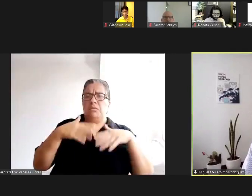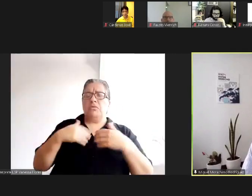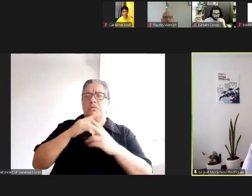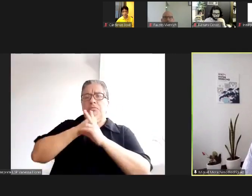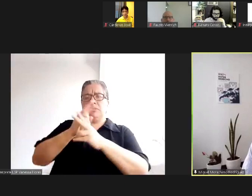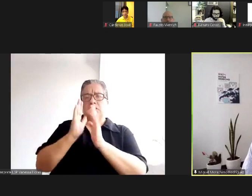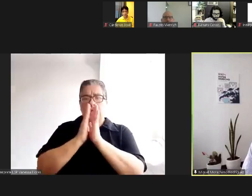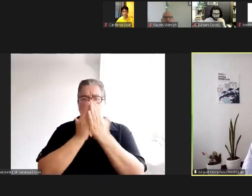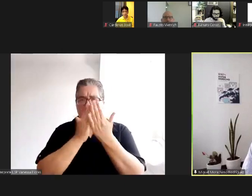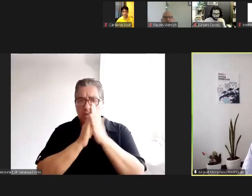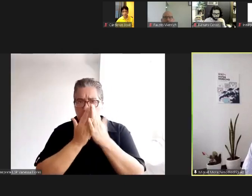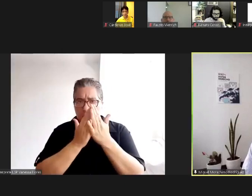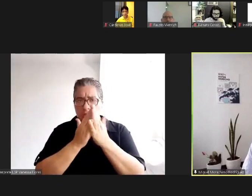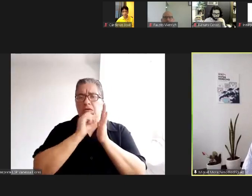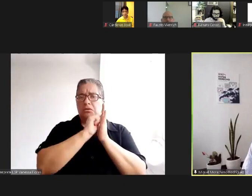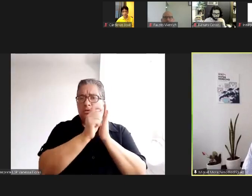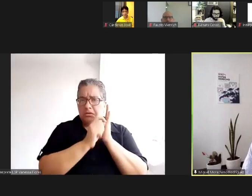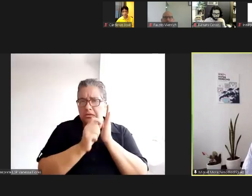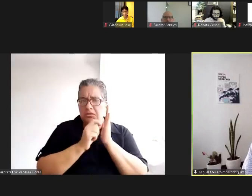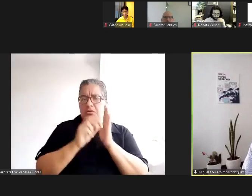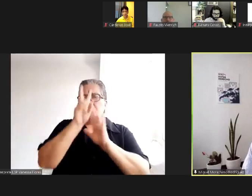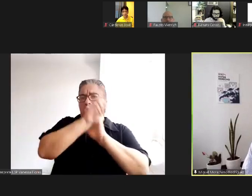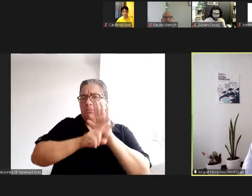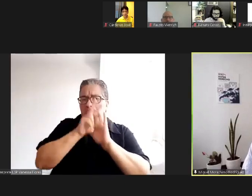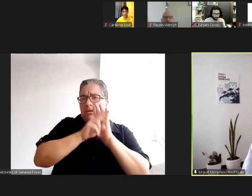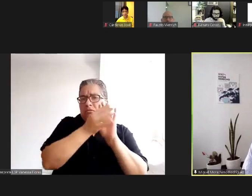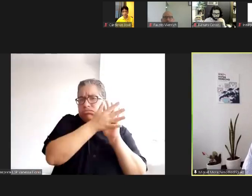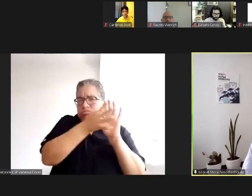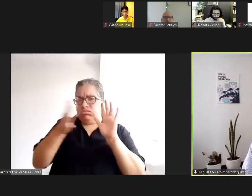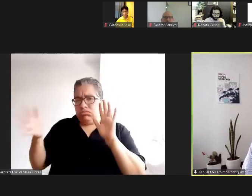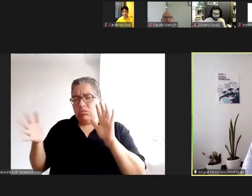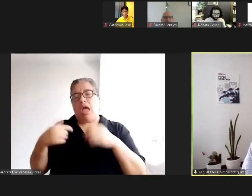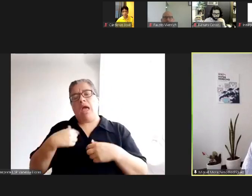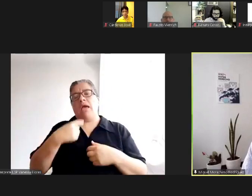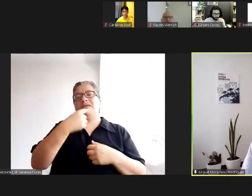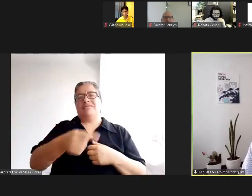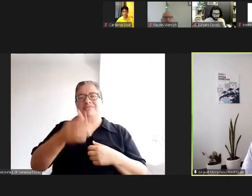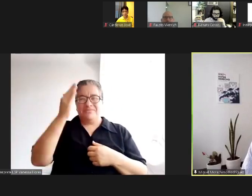de rigideces que la ley nos impone y con el que tenemos que